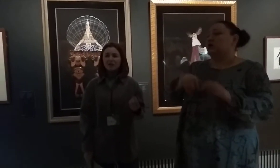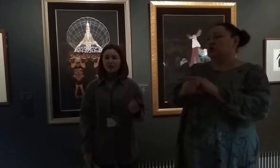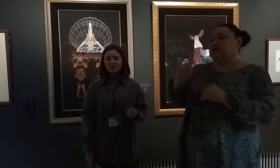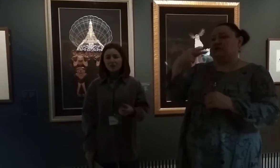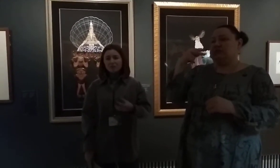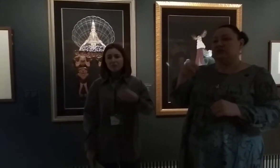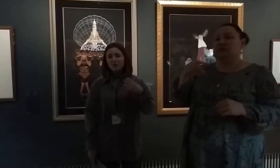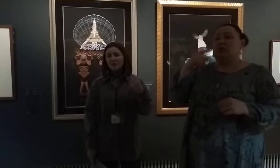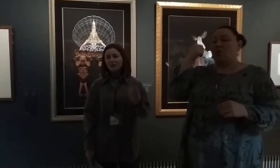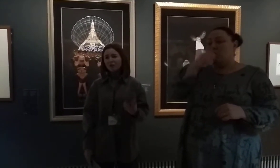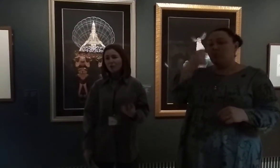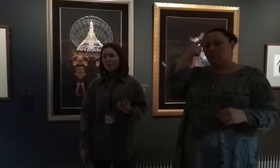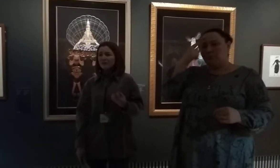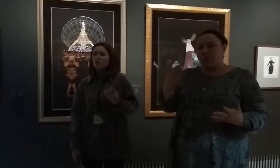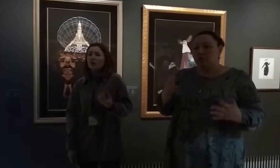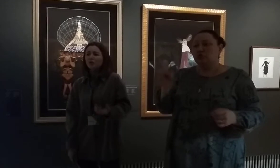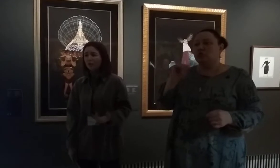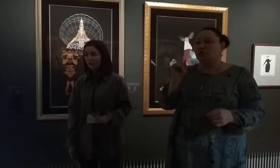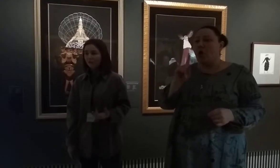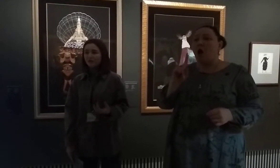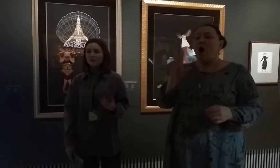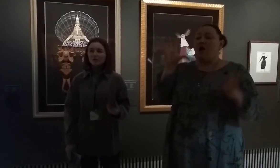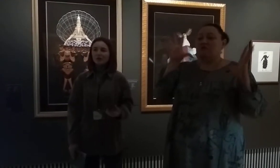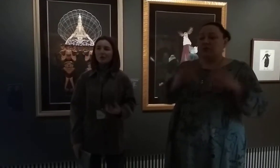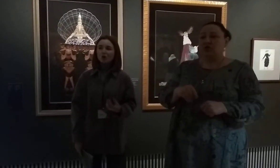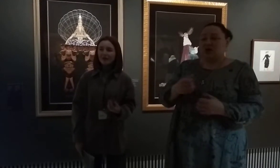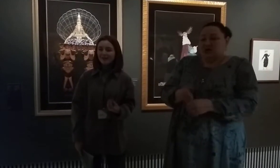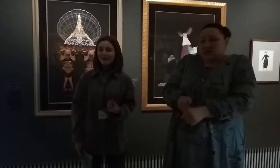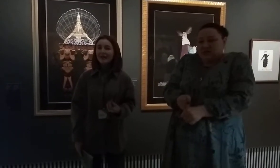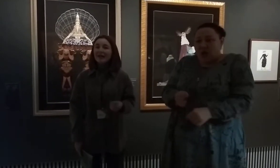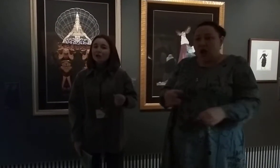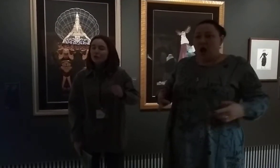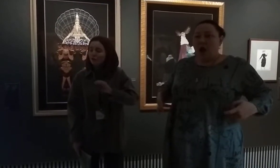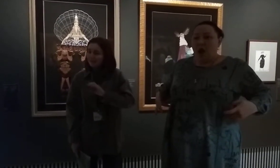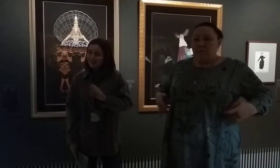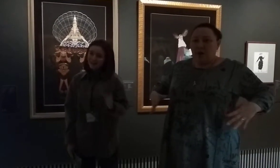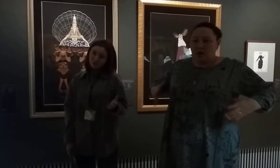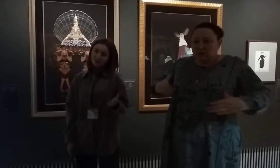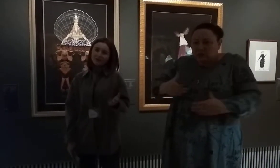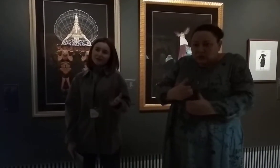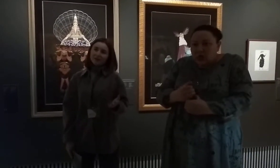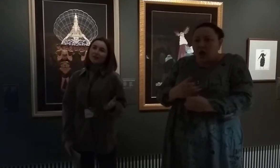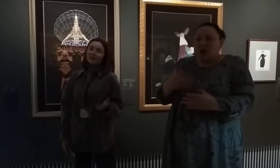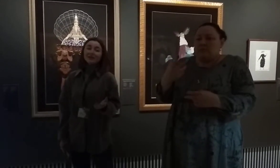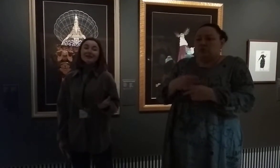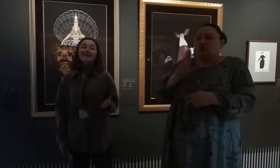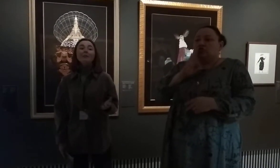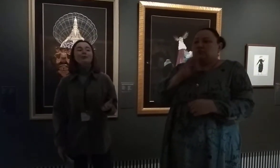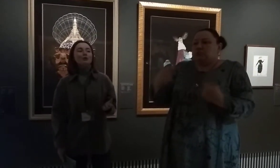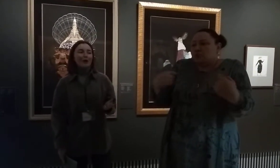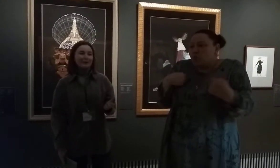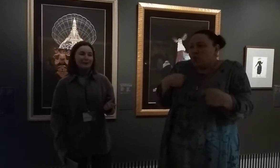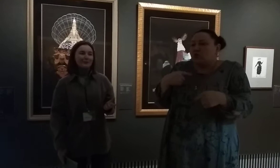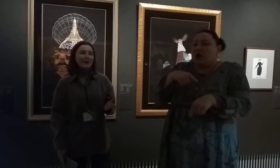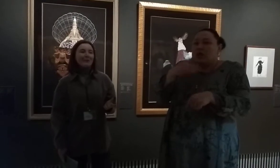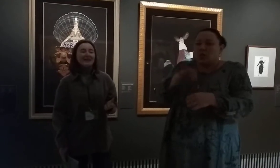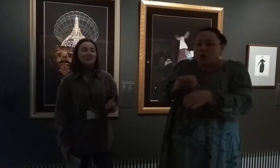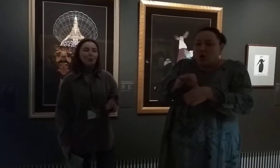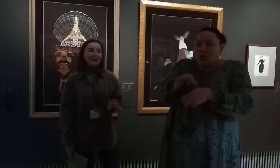женский организм, ломает ребра, смещает органы, это действительно ужасно, но все-таки сразу отказаться от корсета не